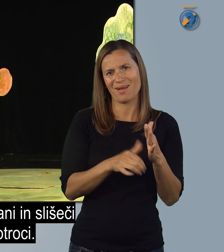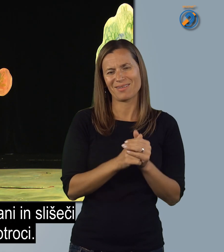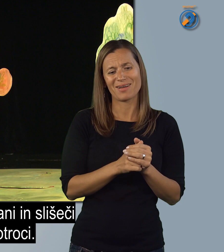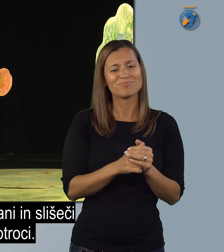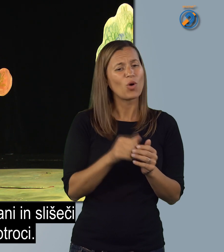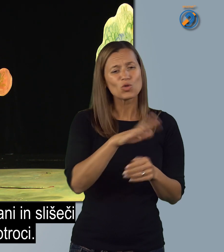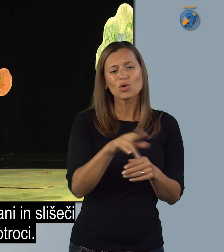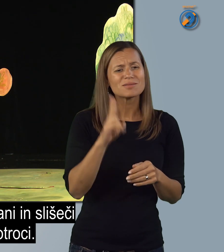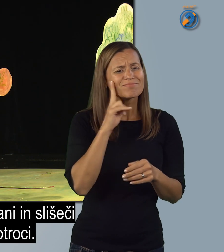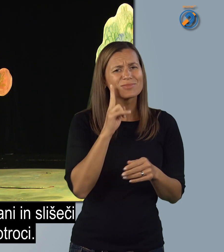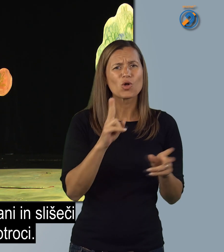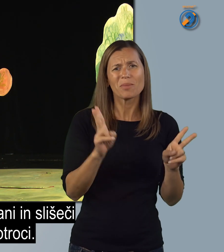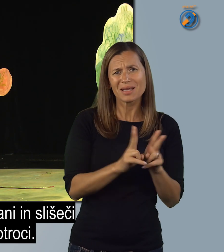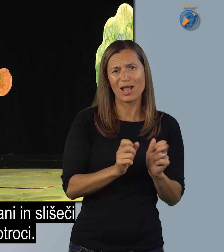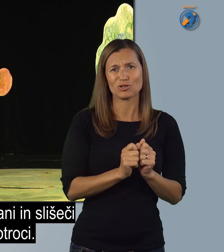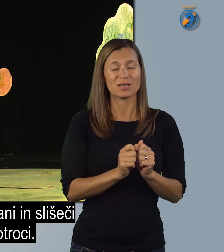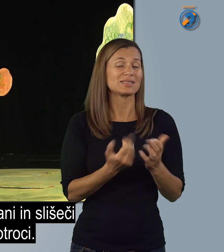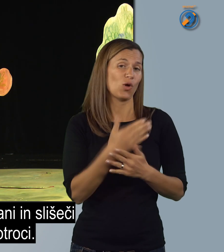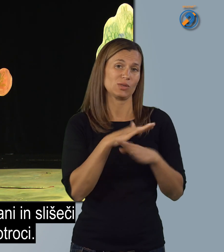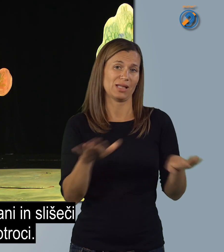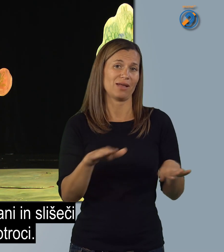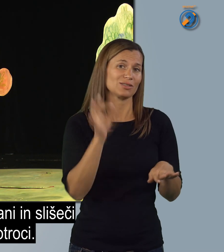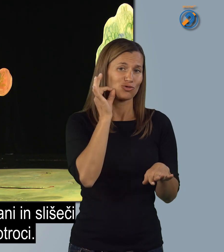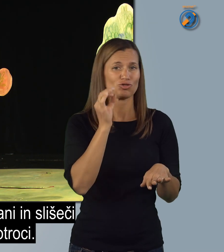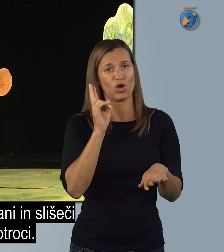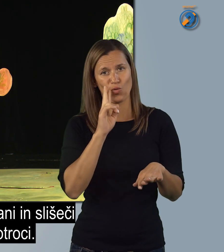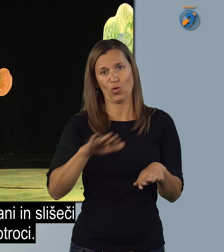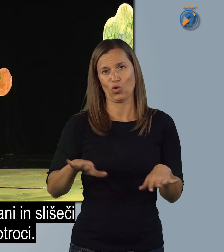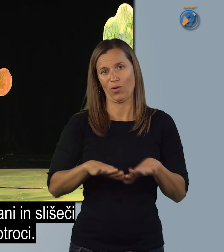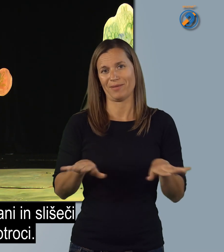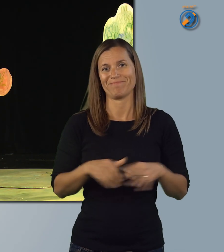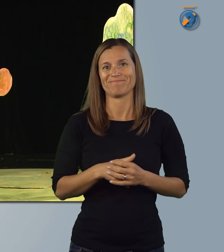so prikrajšani in slišeči in gluhi otroci, no.